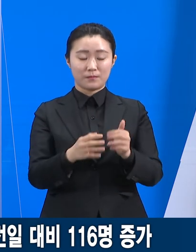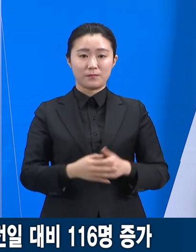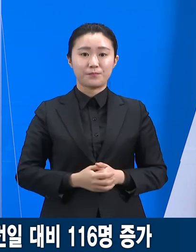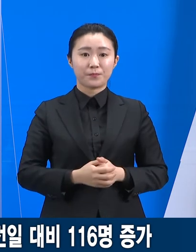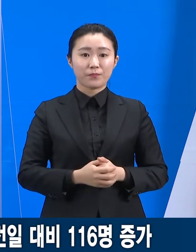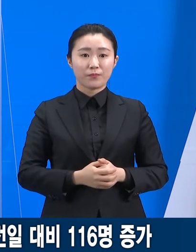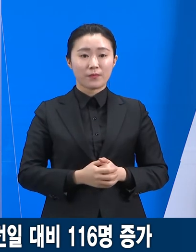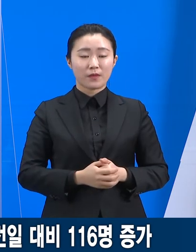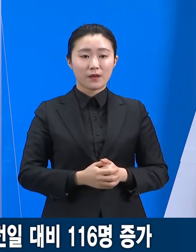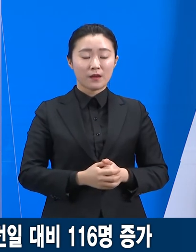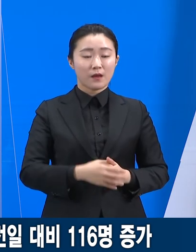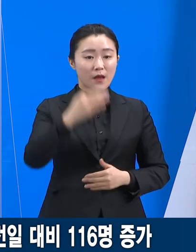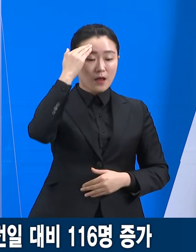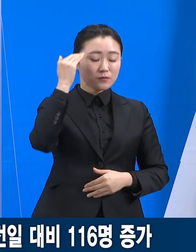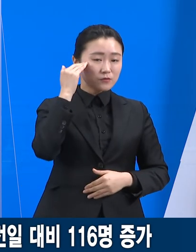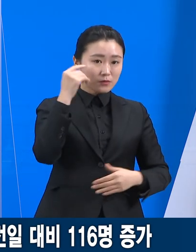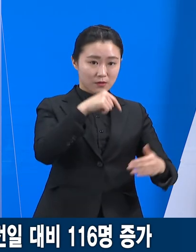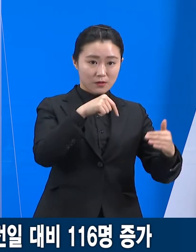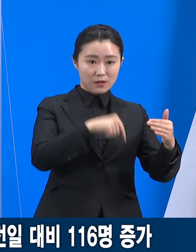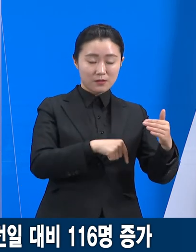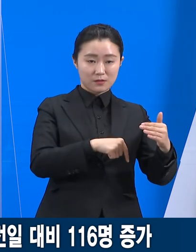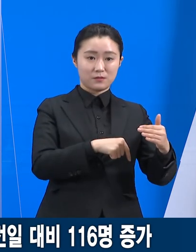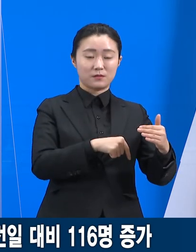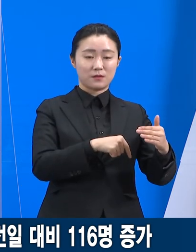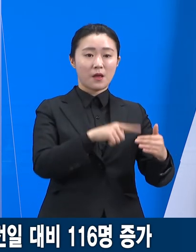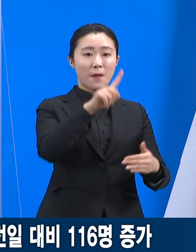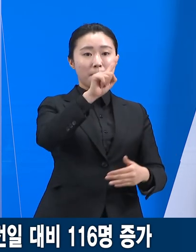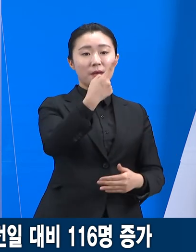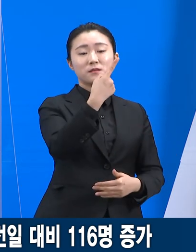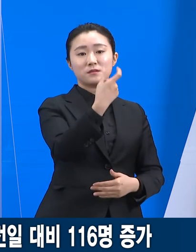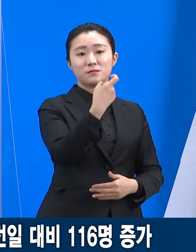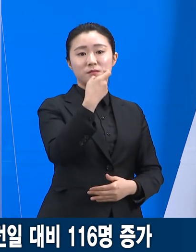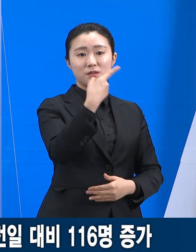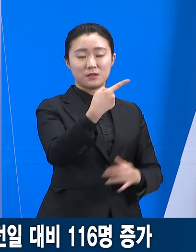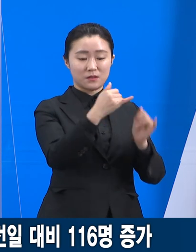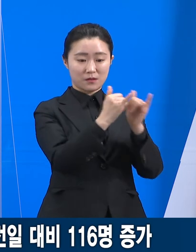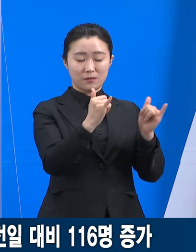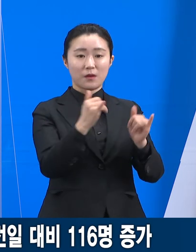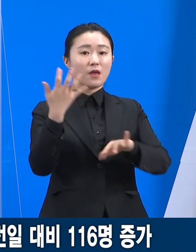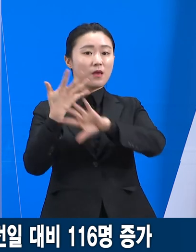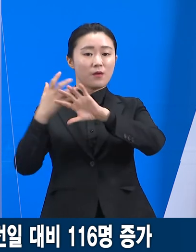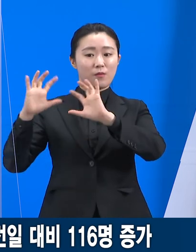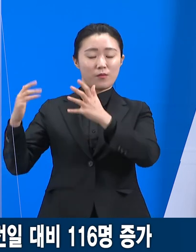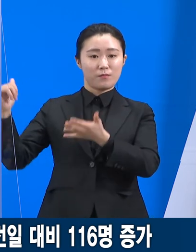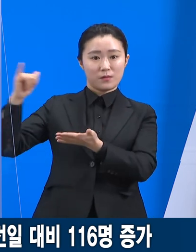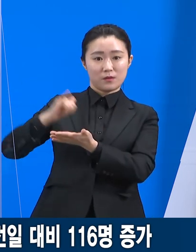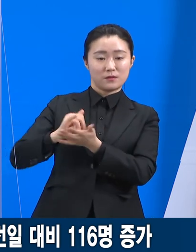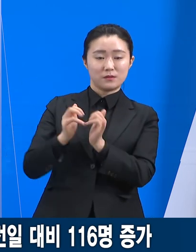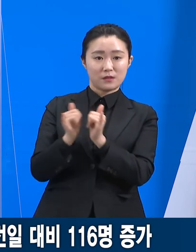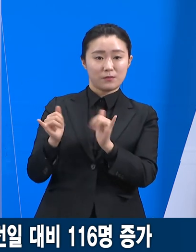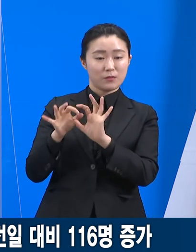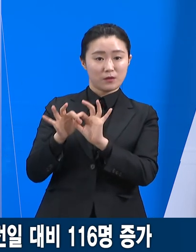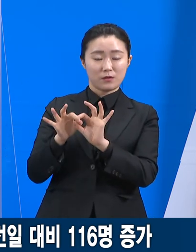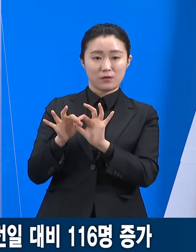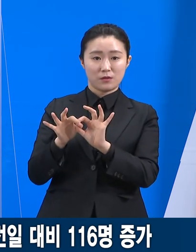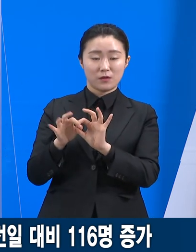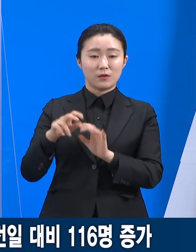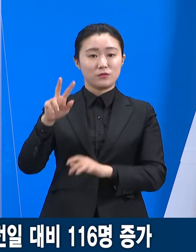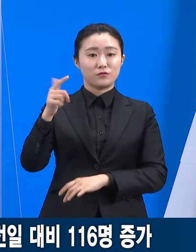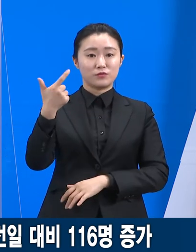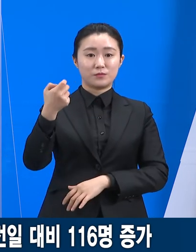111명이며 해외 유입 관련은 5명입니다. 신규 확진자 중 60세 이상